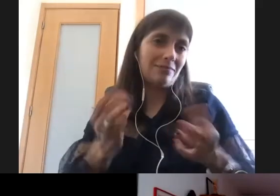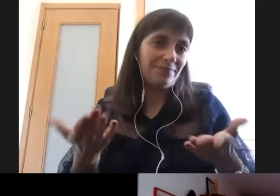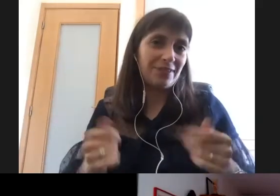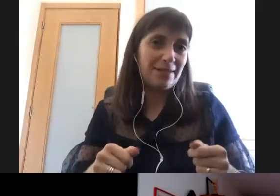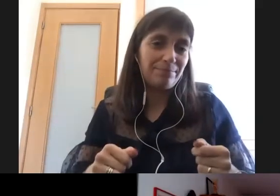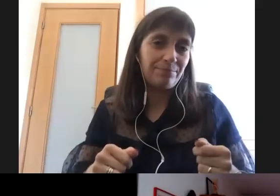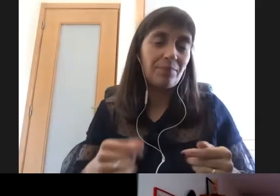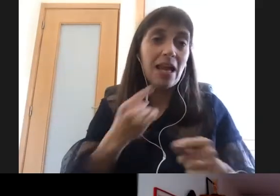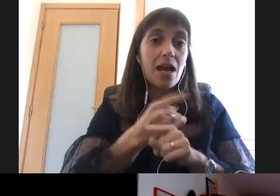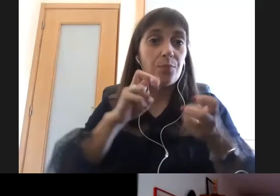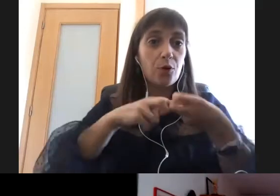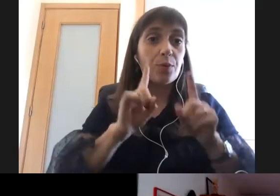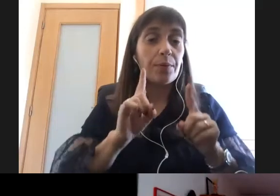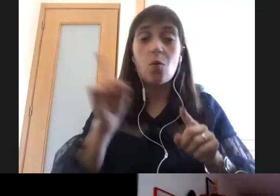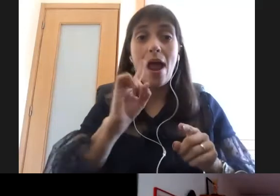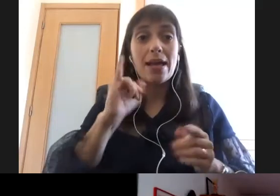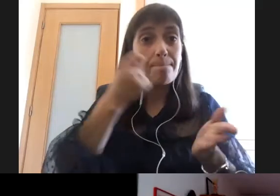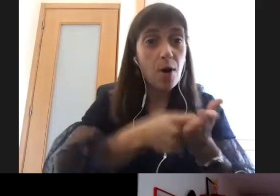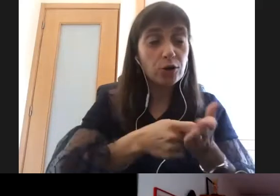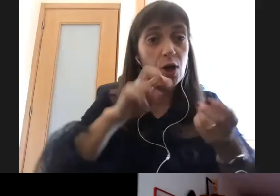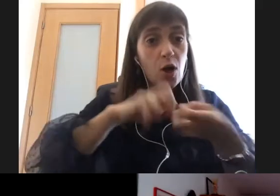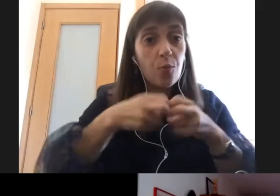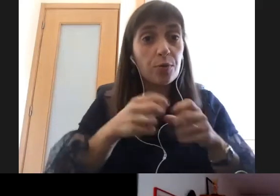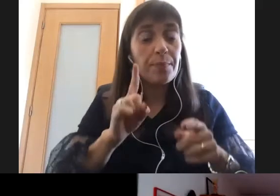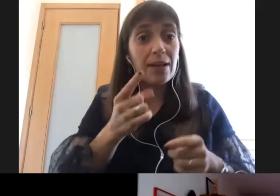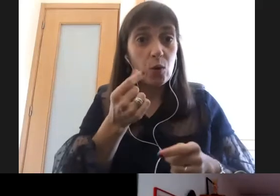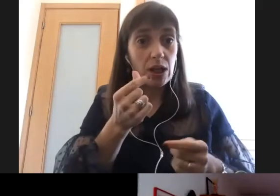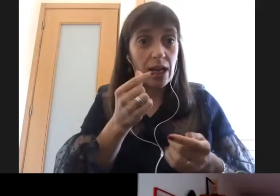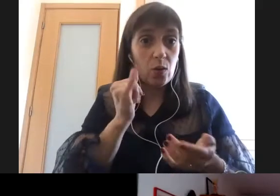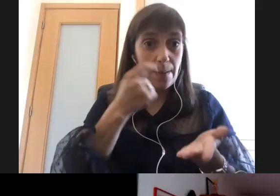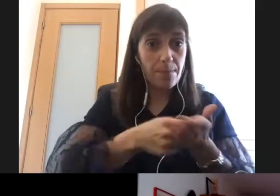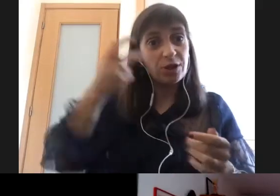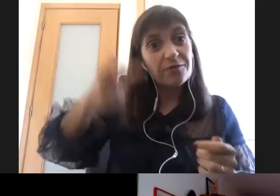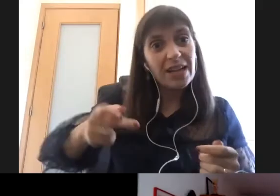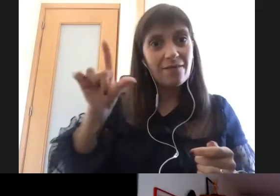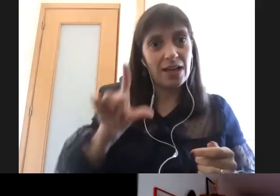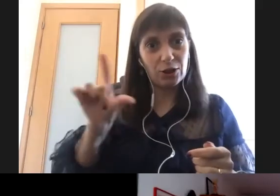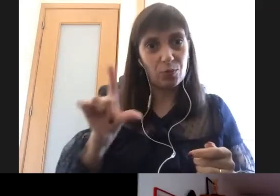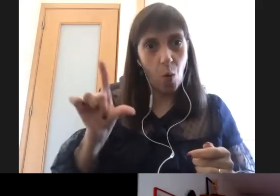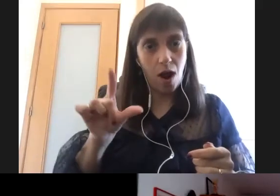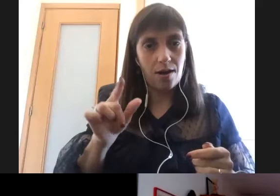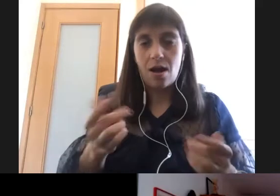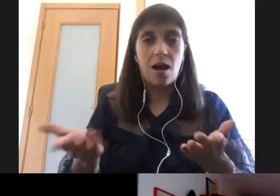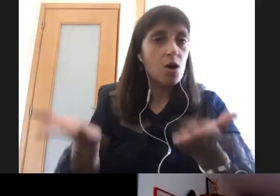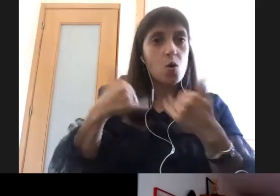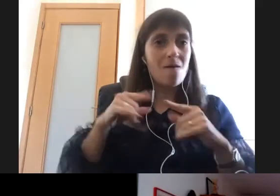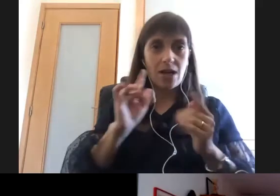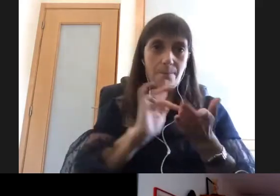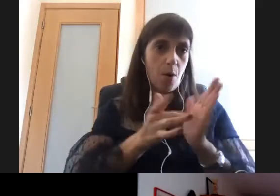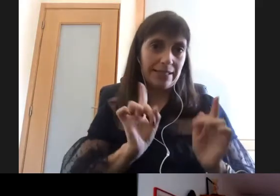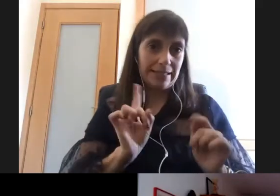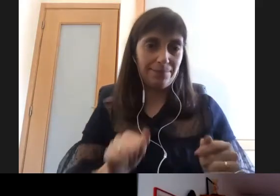Porque o problema não é a cobrança de impostos. O é que o dinheiro dos impostos ficava em Lisboa, não vinha para o Brasil.